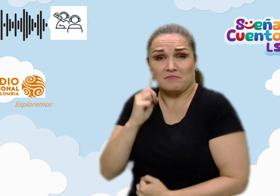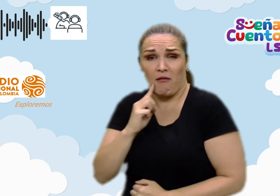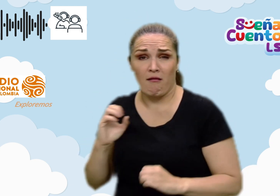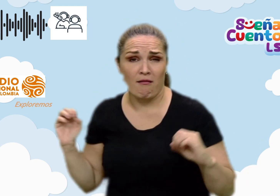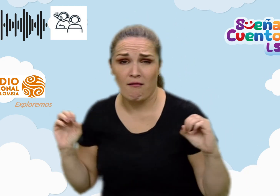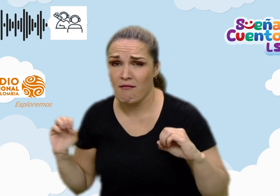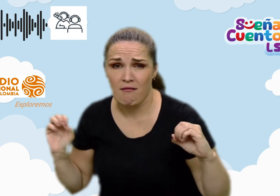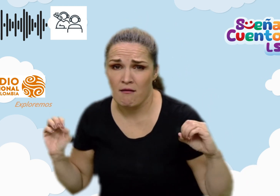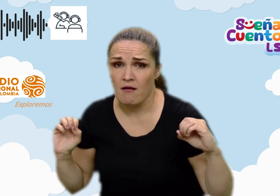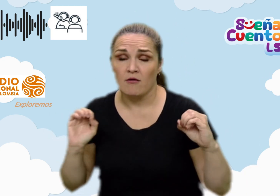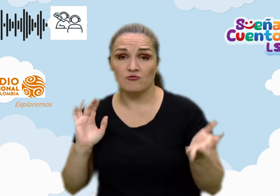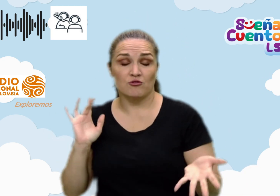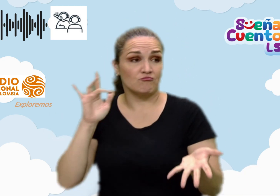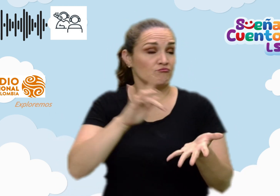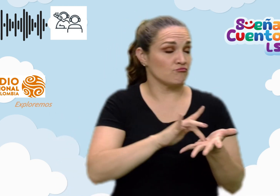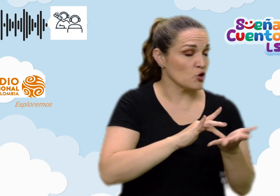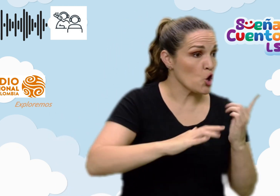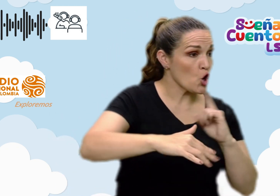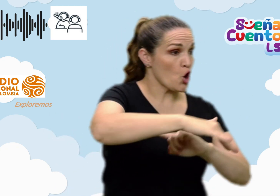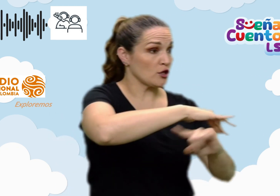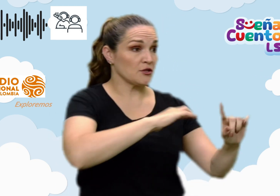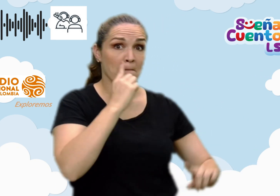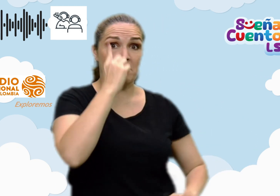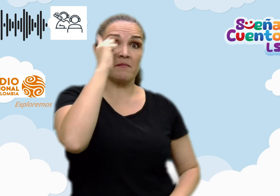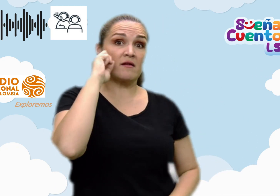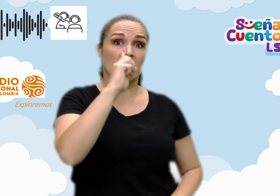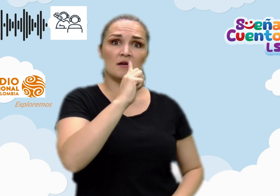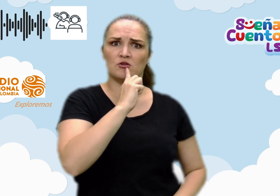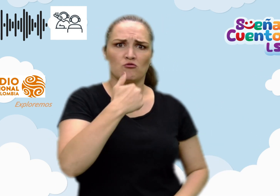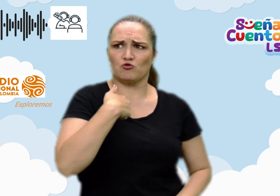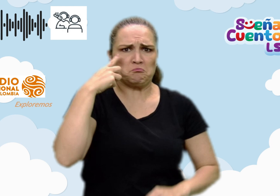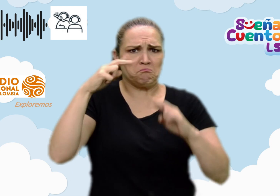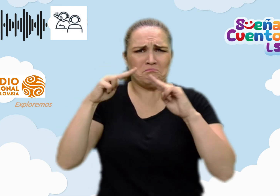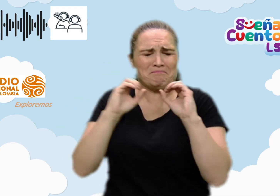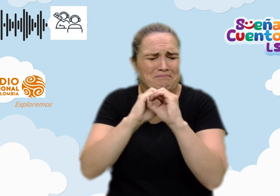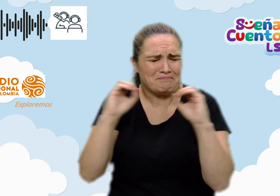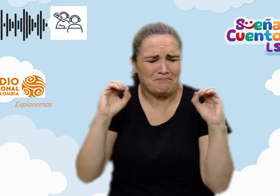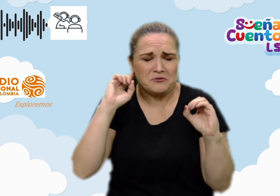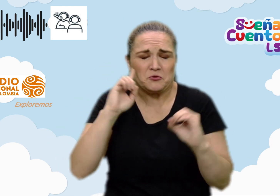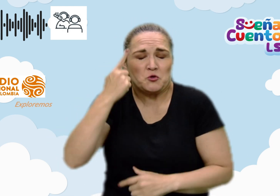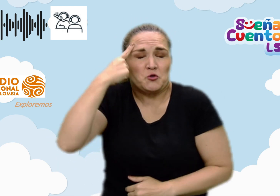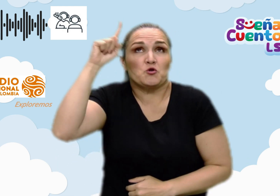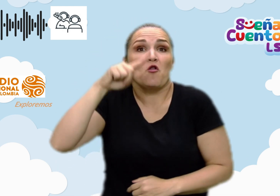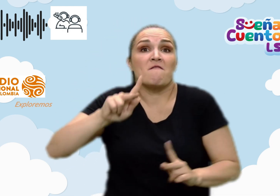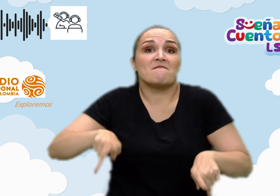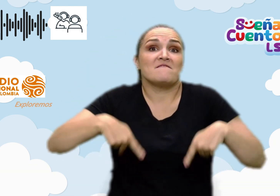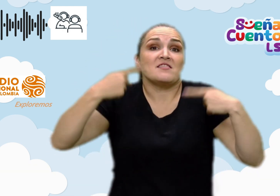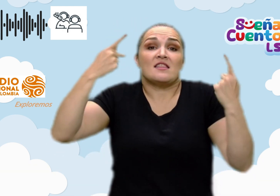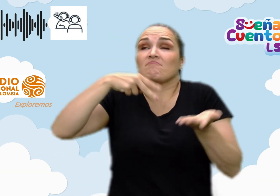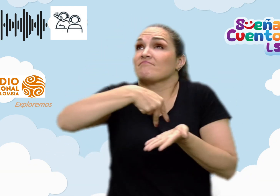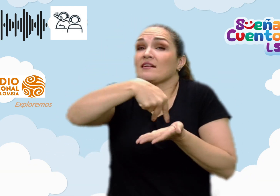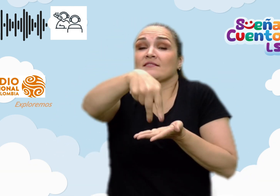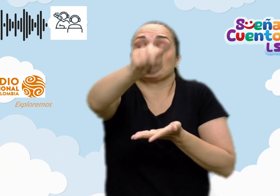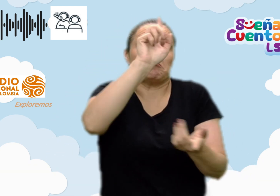casualidad. No tengo familia sorda. En el momento en que llegué al contexto no tenía ni cercanos. O sea, llegué